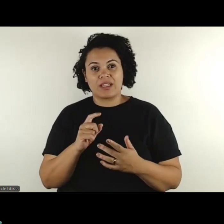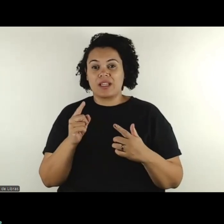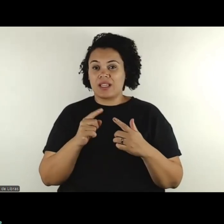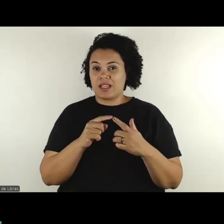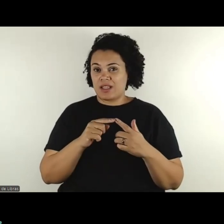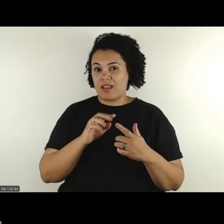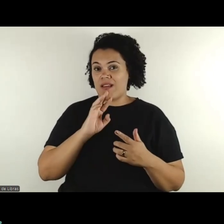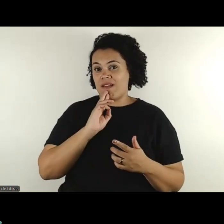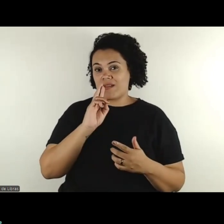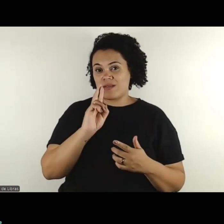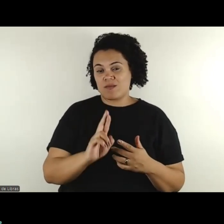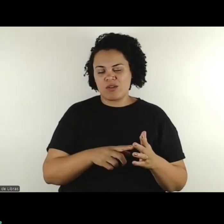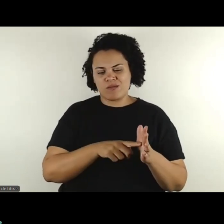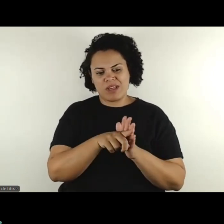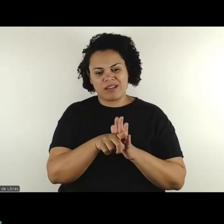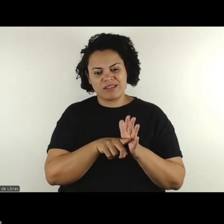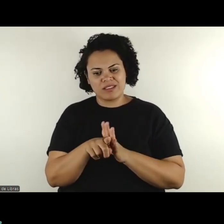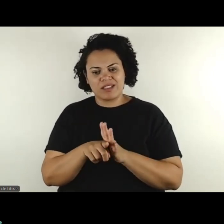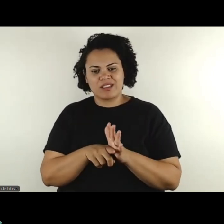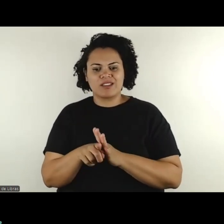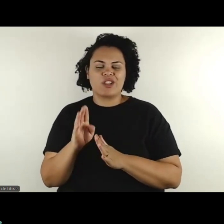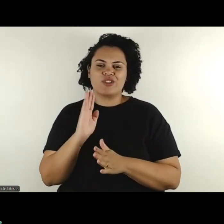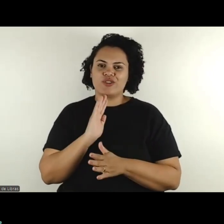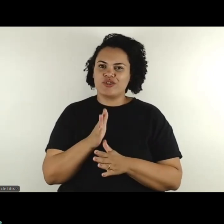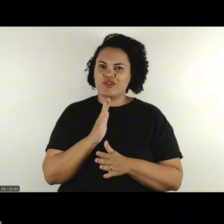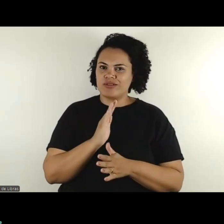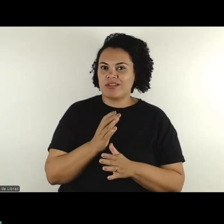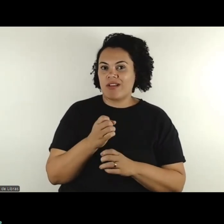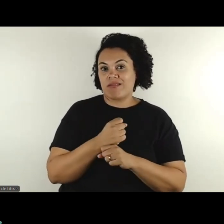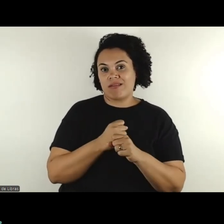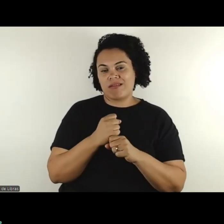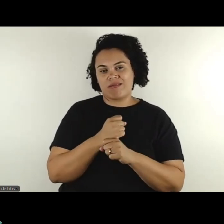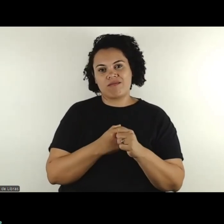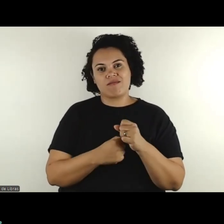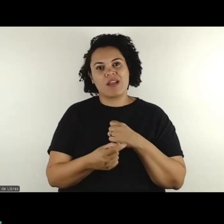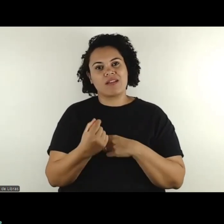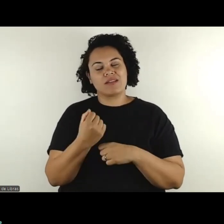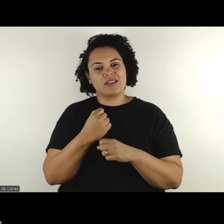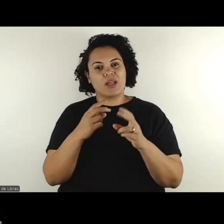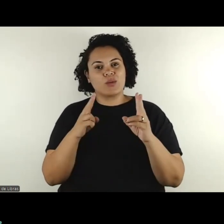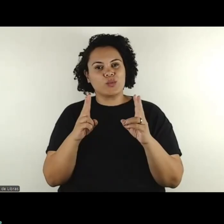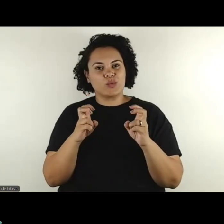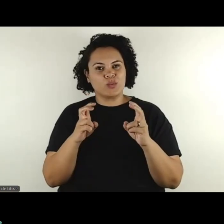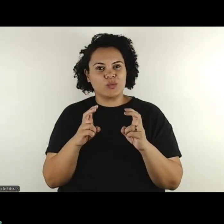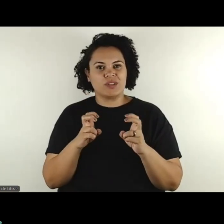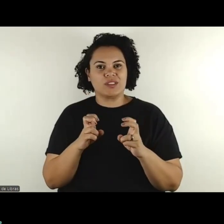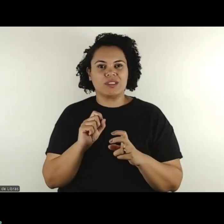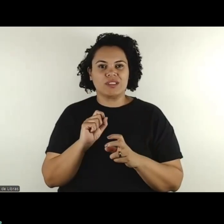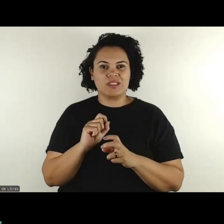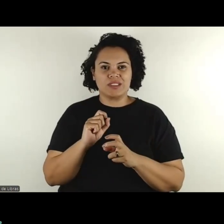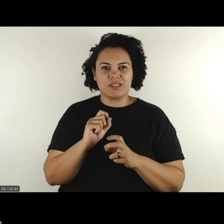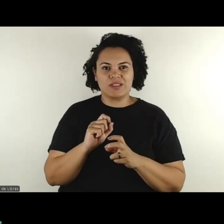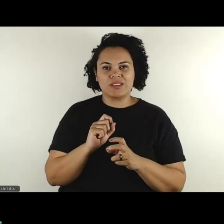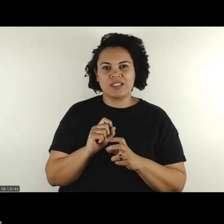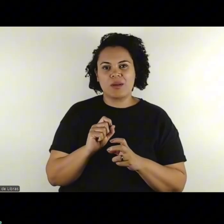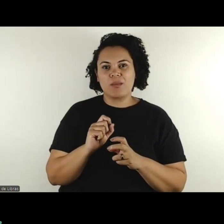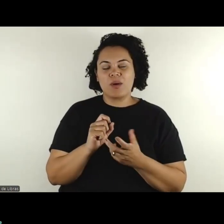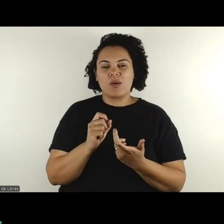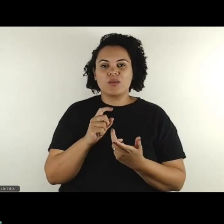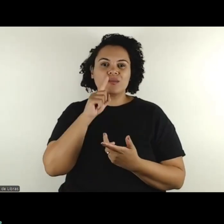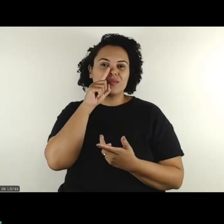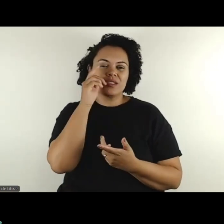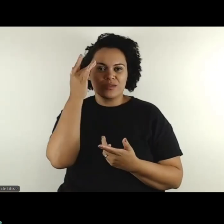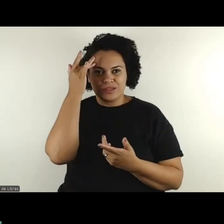uma pesquisa que a gente fez, né, no ano passado, acerca, né, da política de saúde mental, né, e